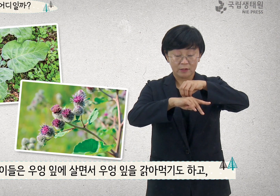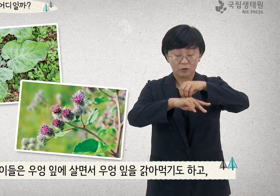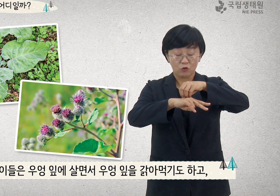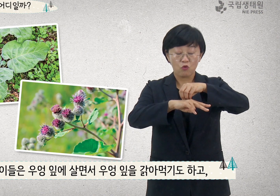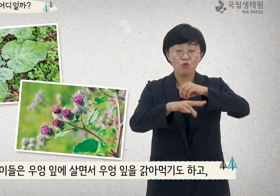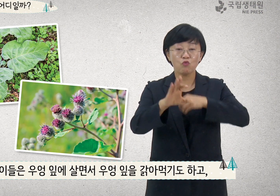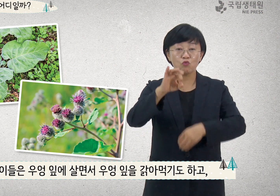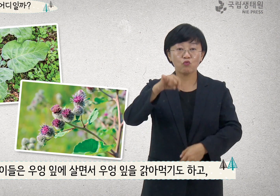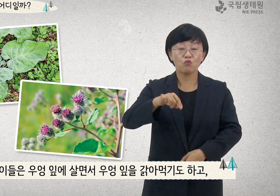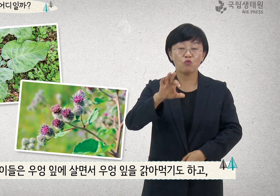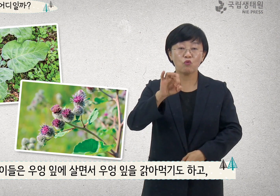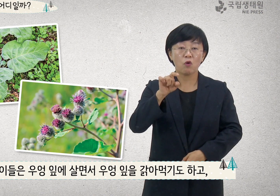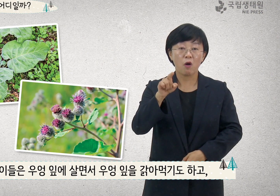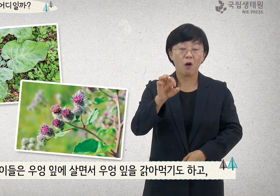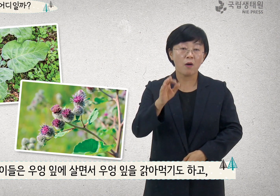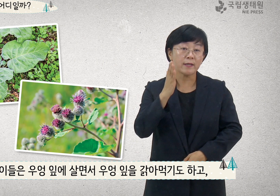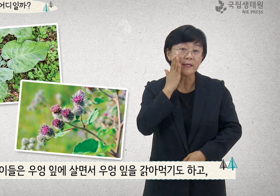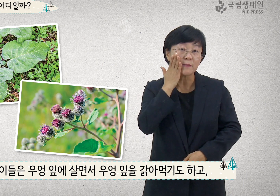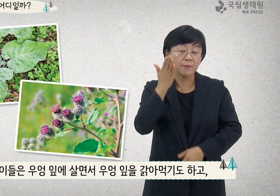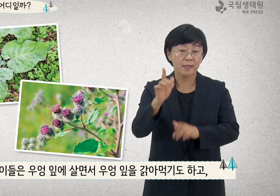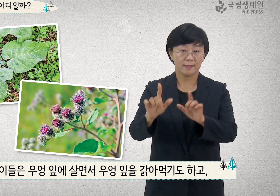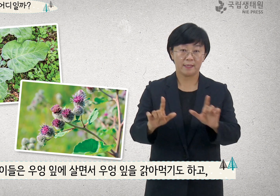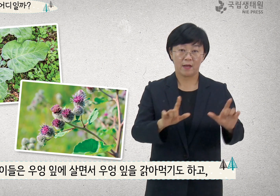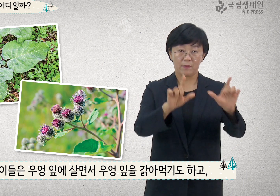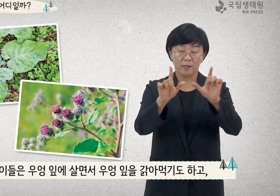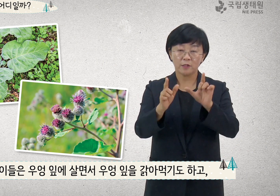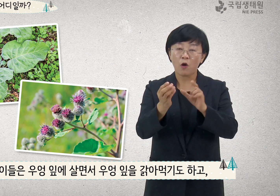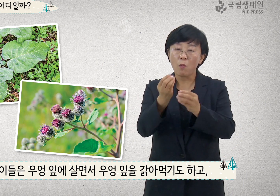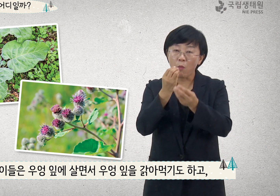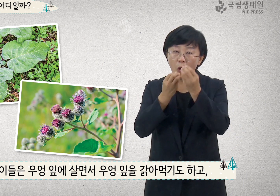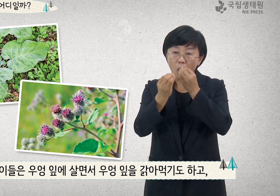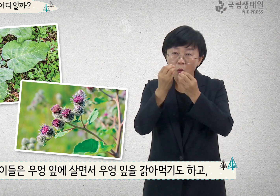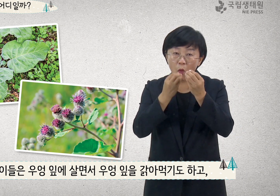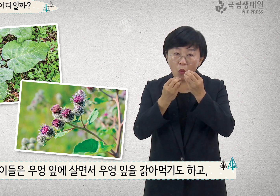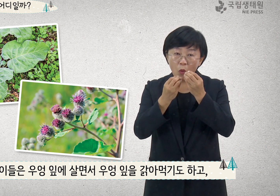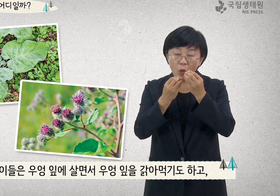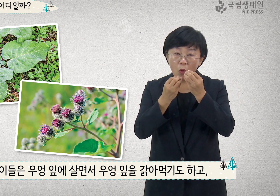달팽이들은 우엉잎에 살면서 우엉잎을 갉아먹기도 하고